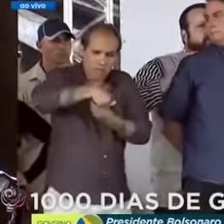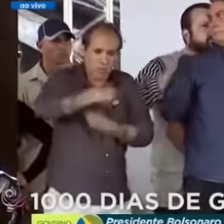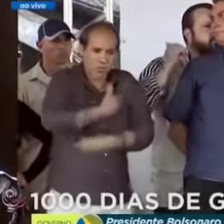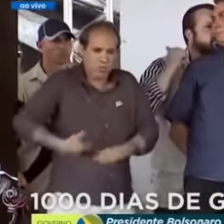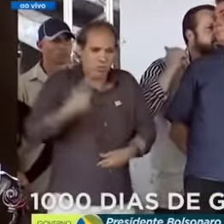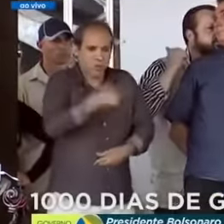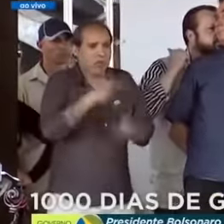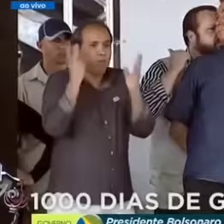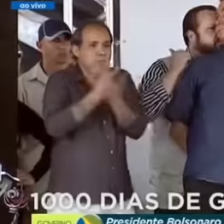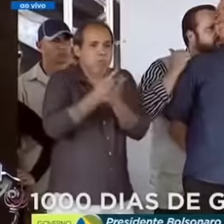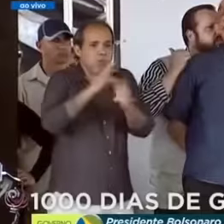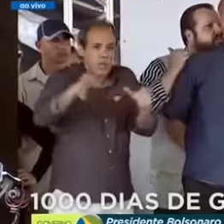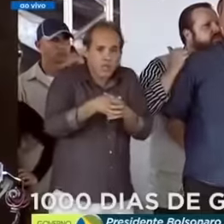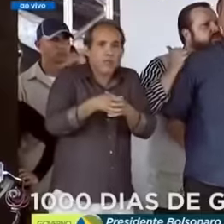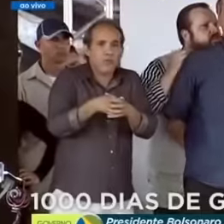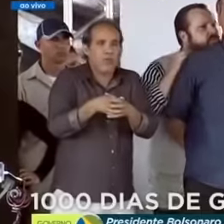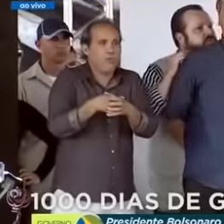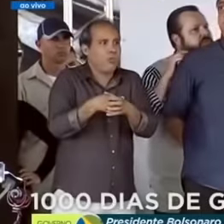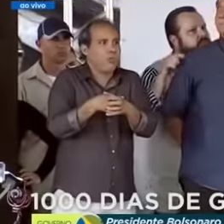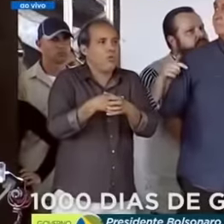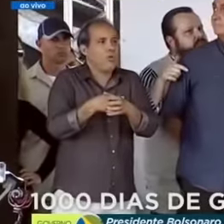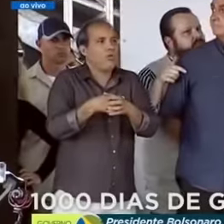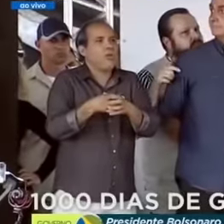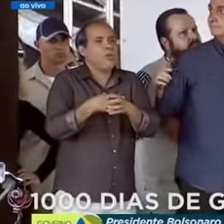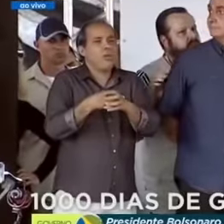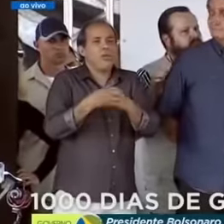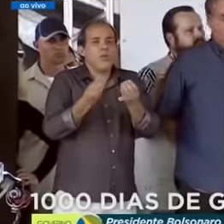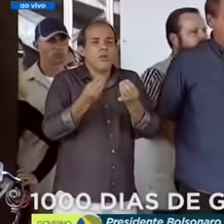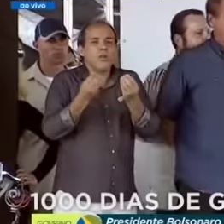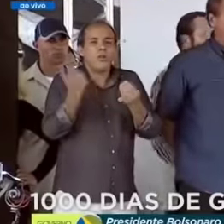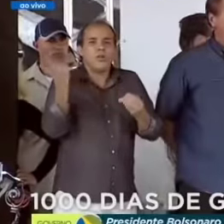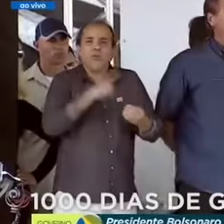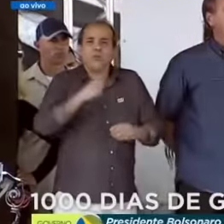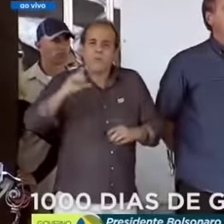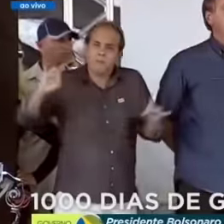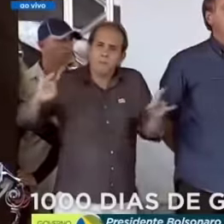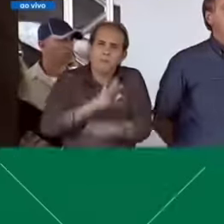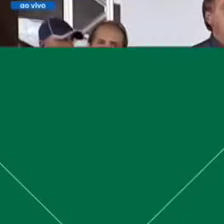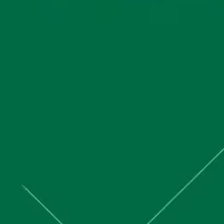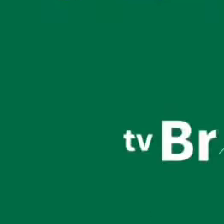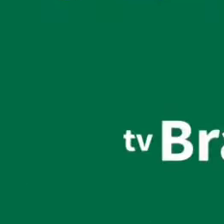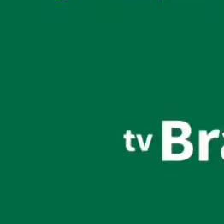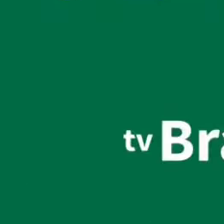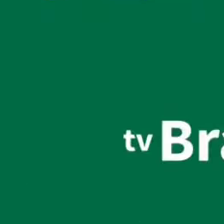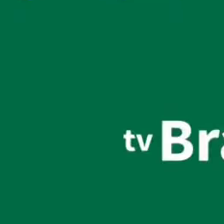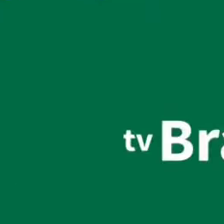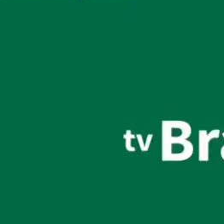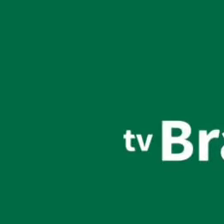presidente, em equipe, realizamos esse sonho do povo de Roraima.